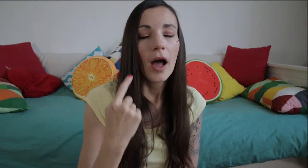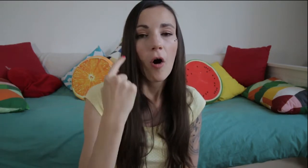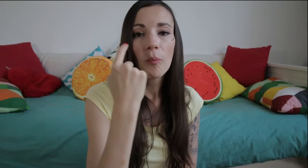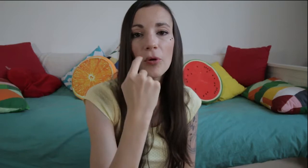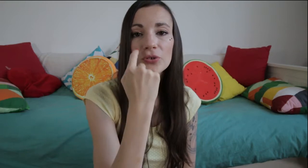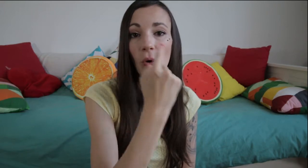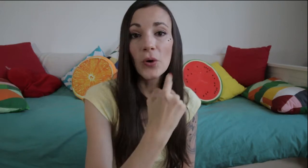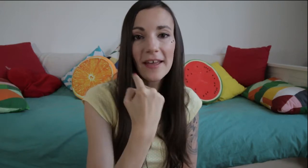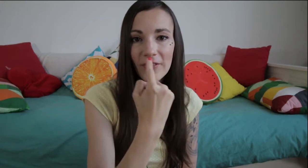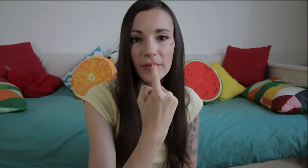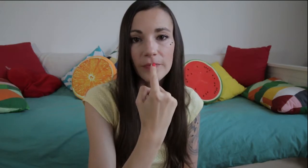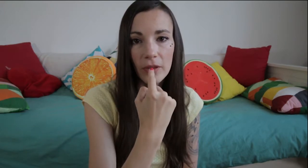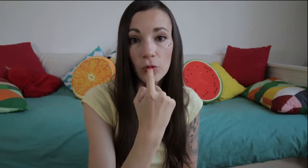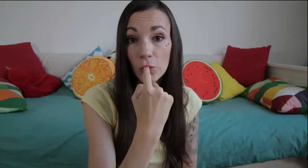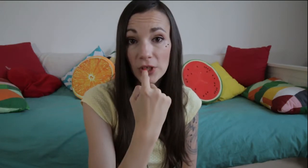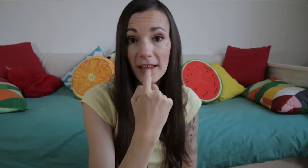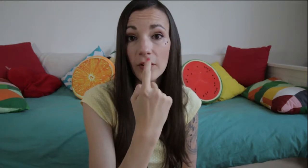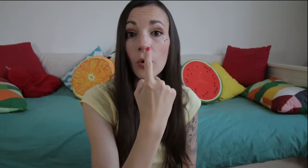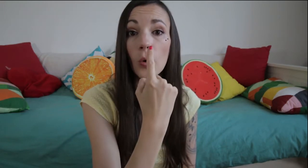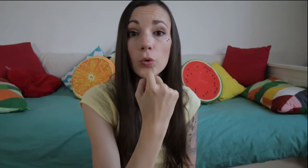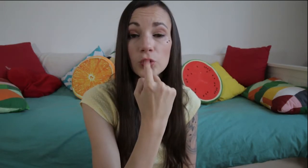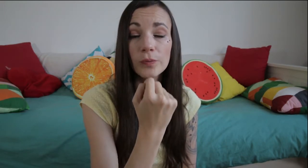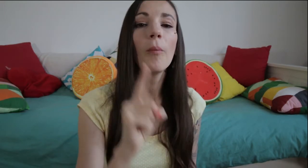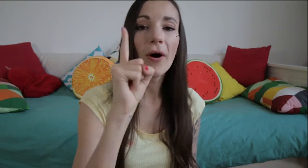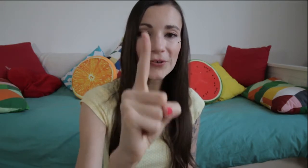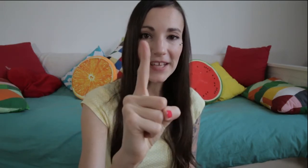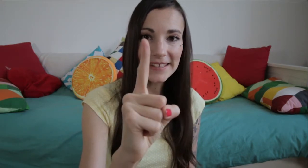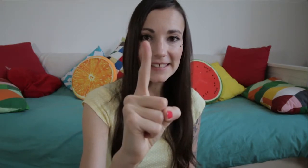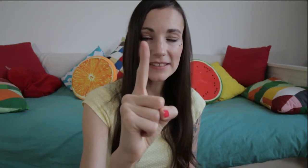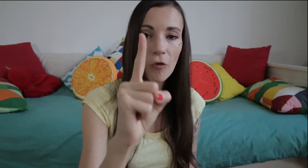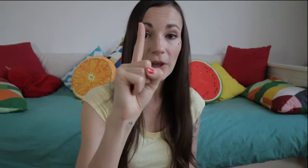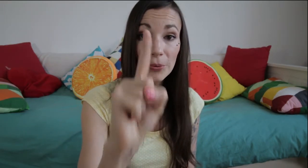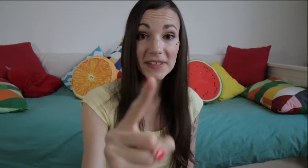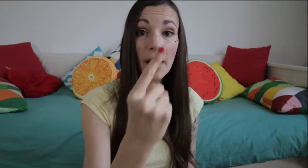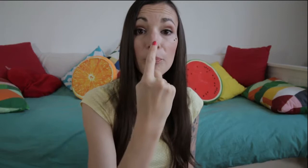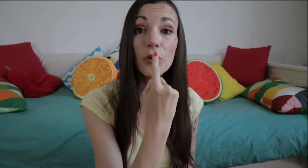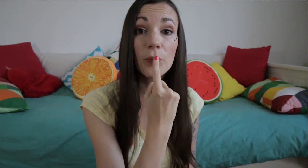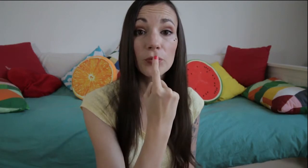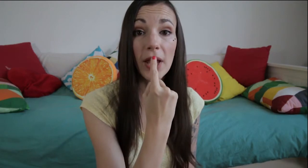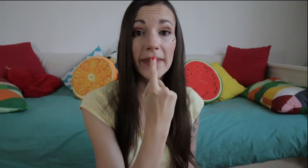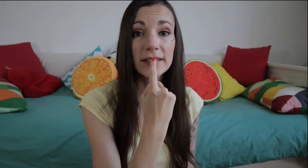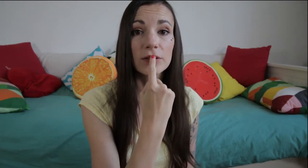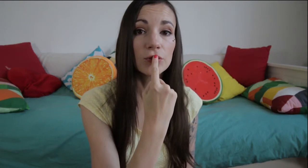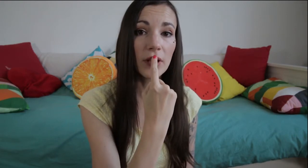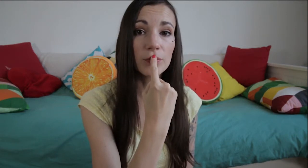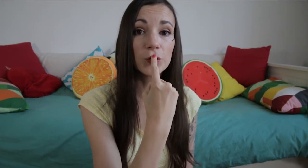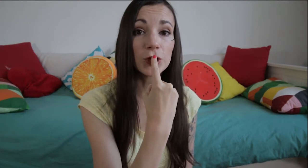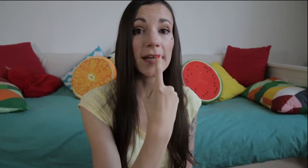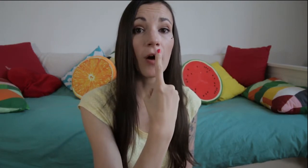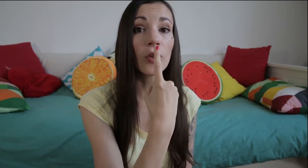On pense aux lèvres. Le rouge à lèvres, rouge. On prend notre index, on vient poser la pulpe de l'index sur la bouche et en un